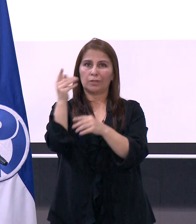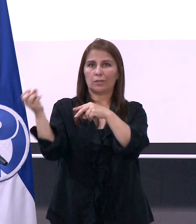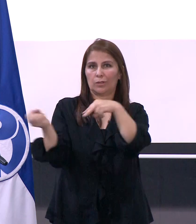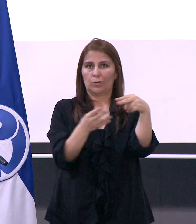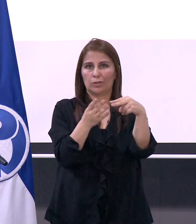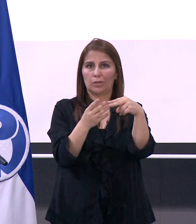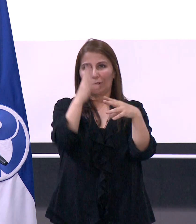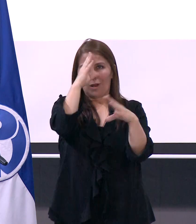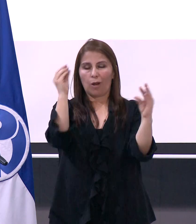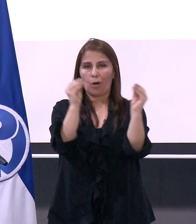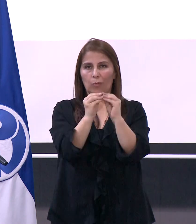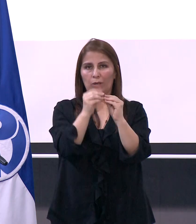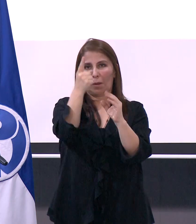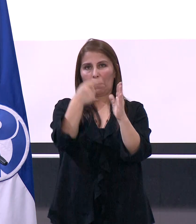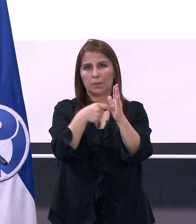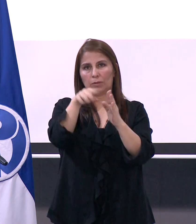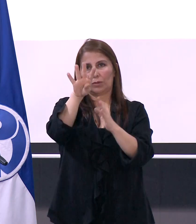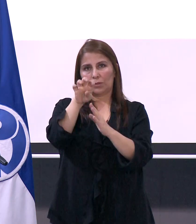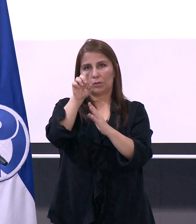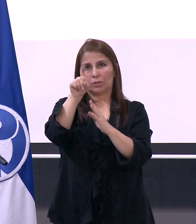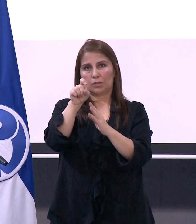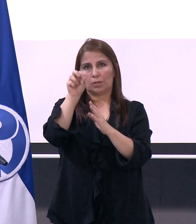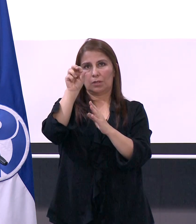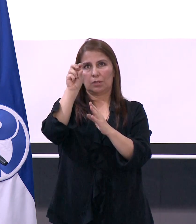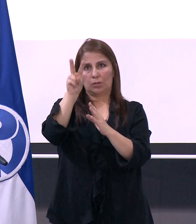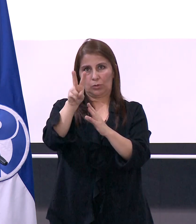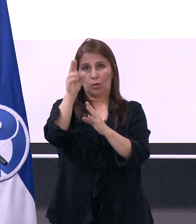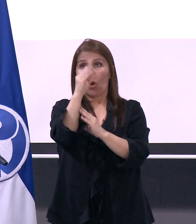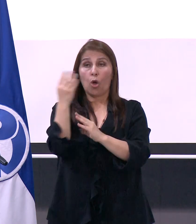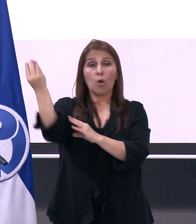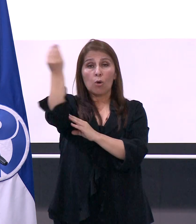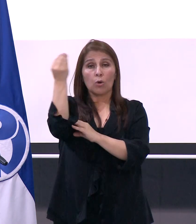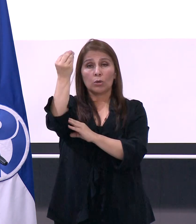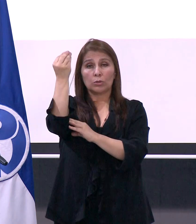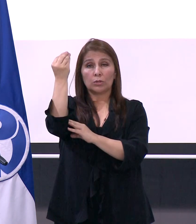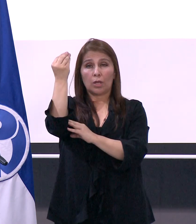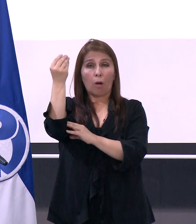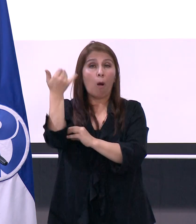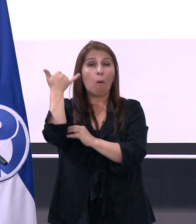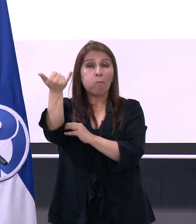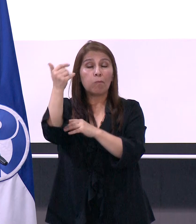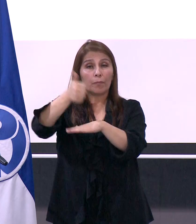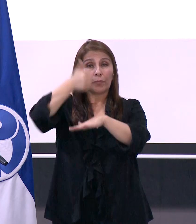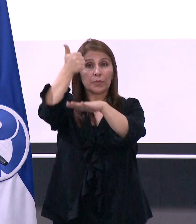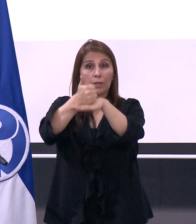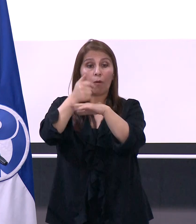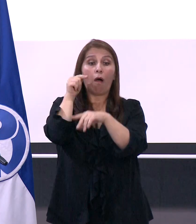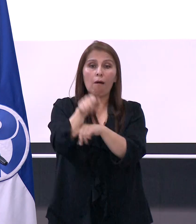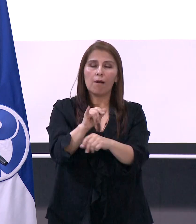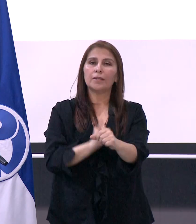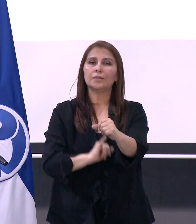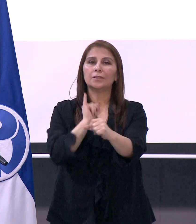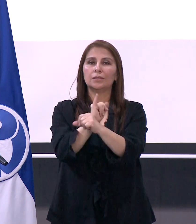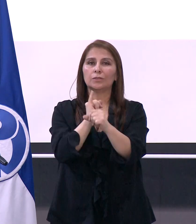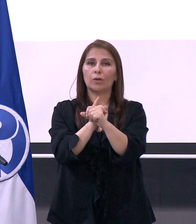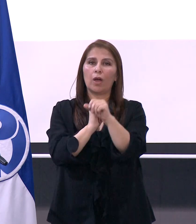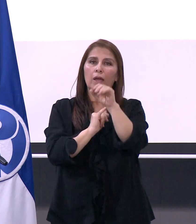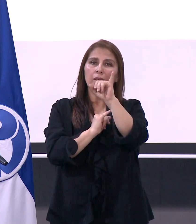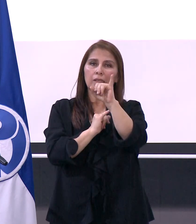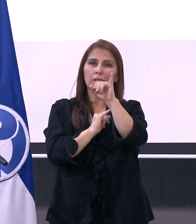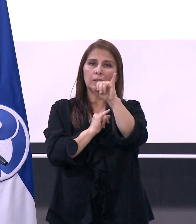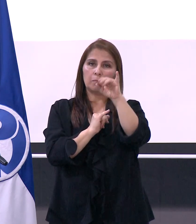del 62 del consejo directivo en el que creaba el instituto de investigaciones pedagógicas y ip